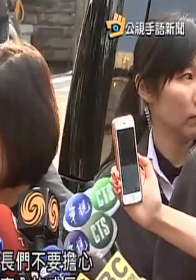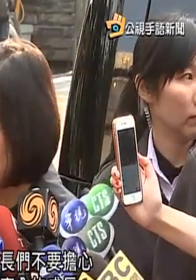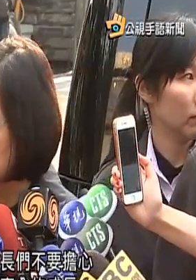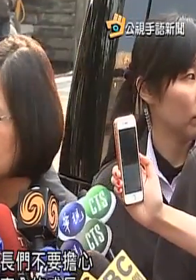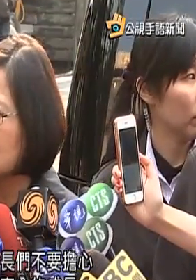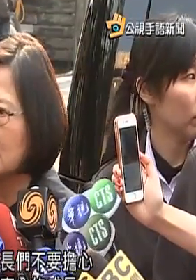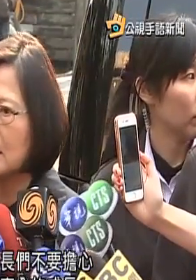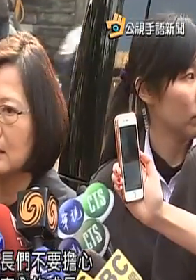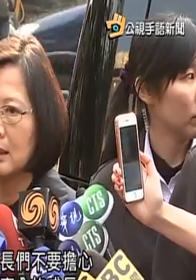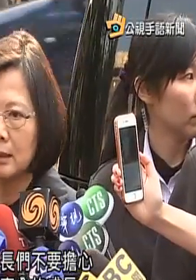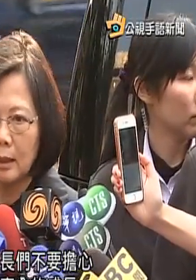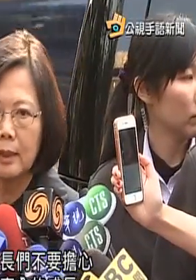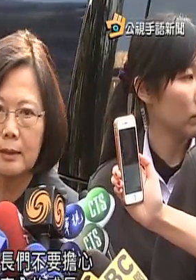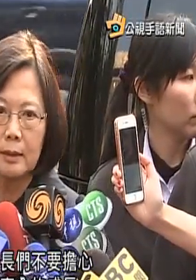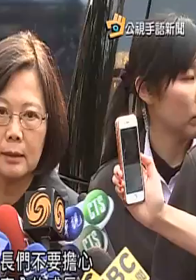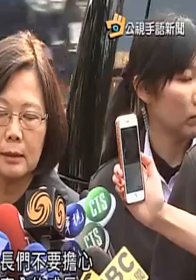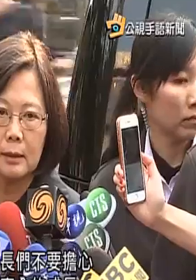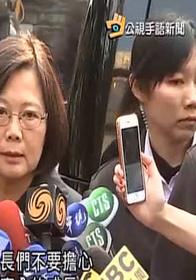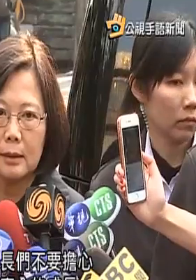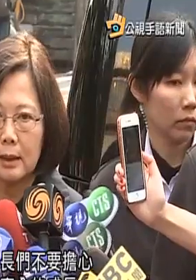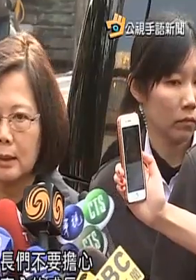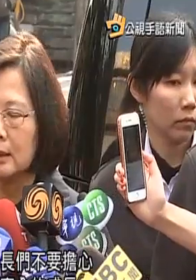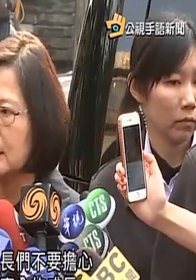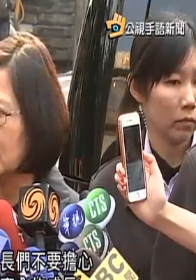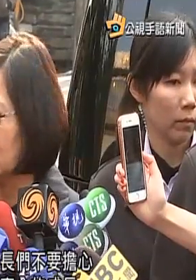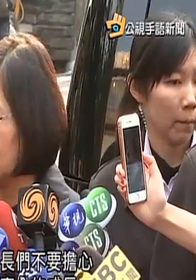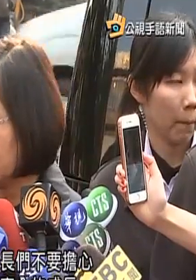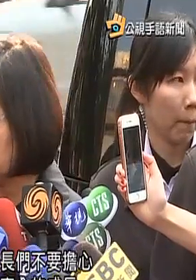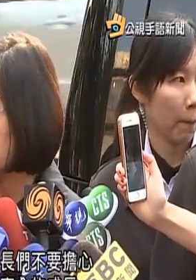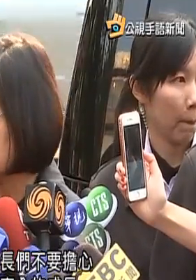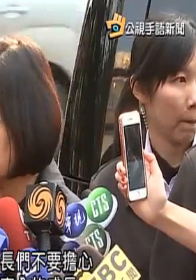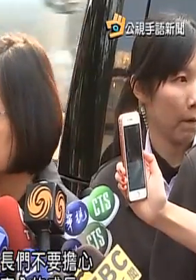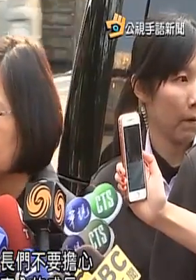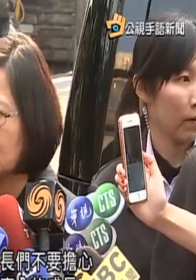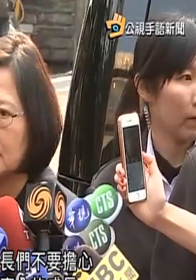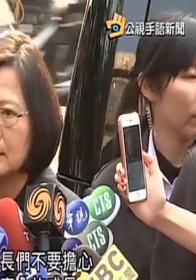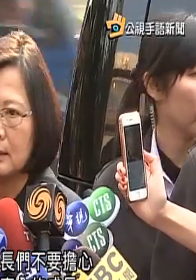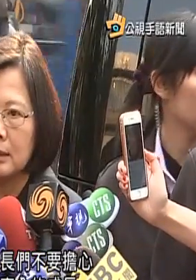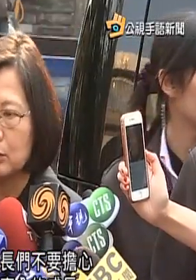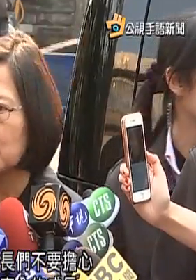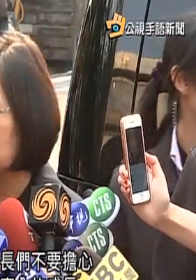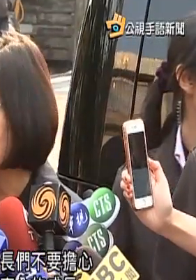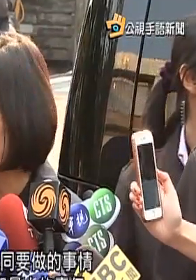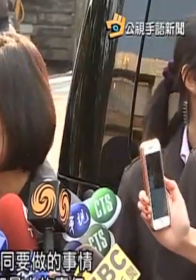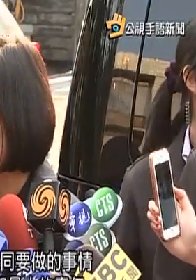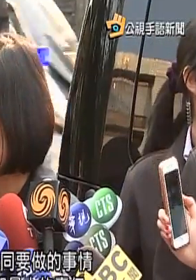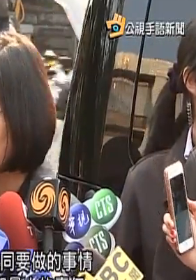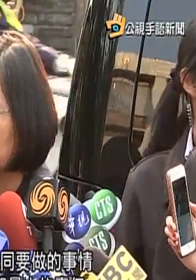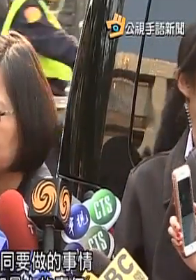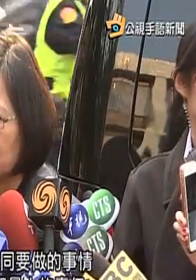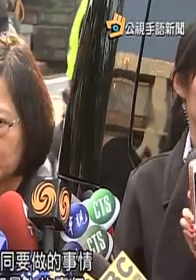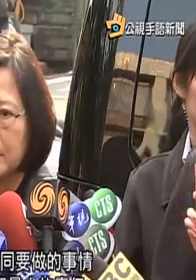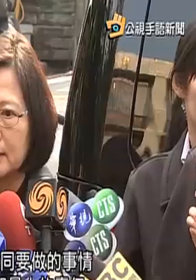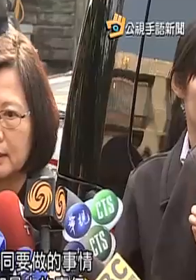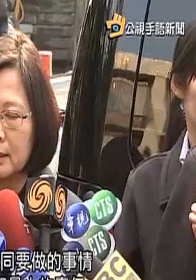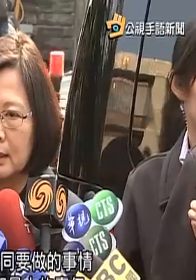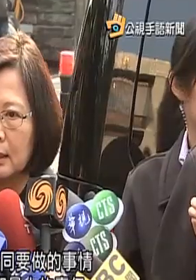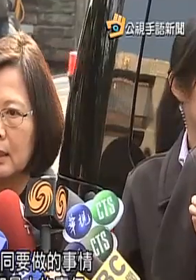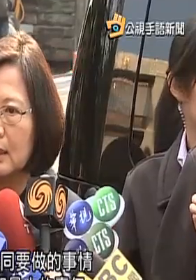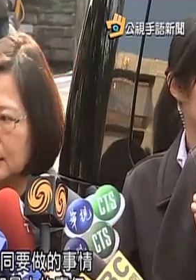心，让小孩子可以安全的成长，这是我们大家共同要做的事情，而